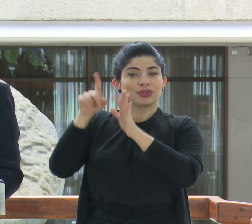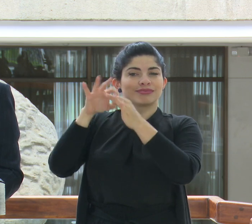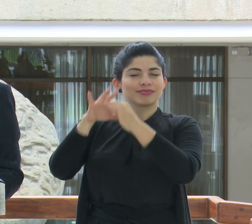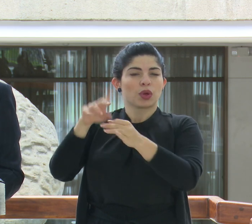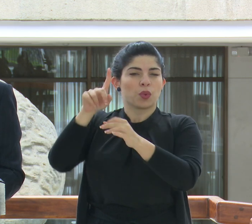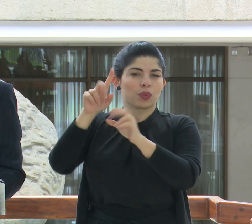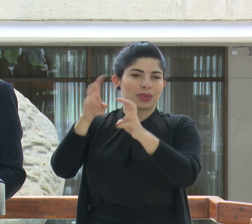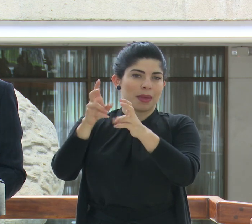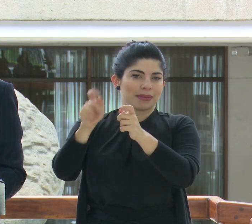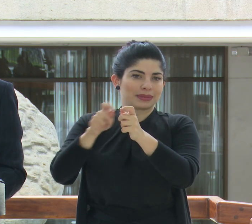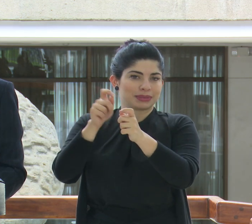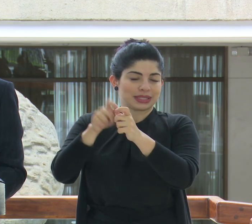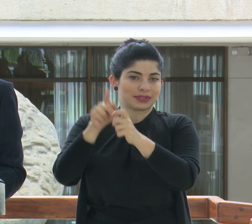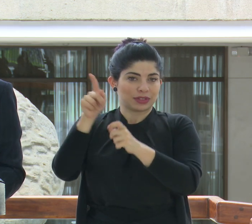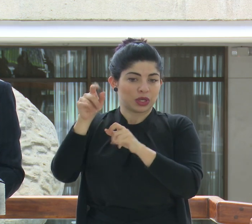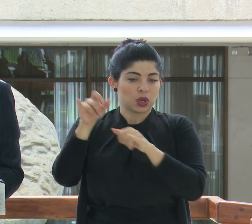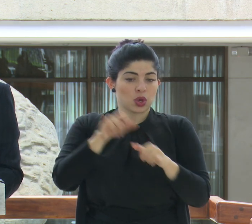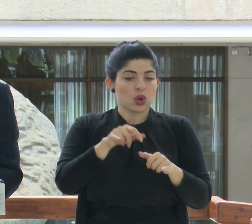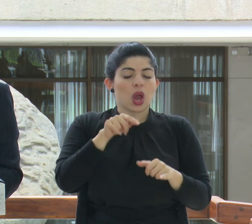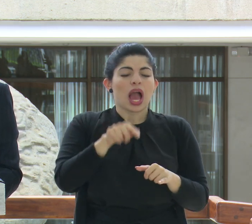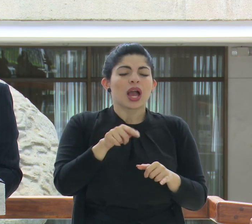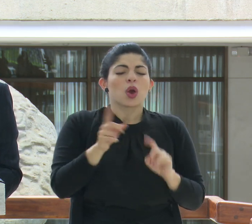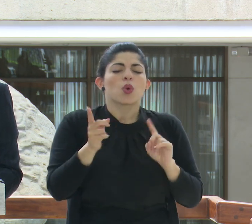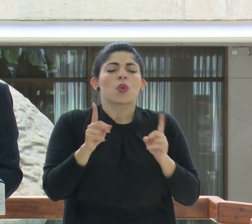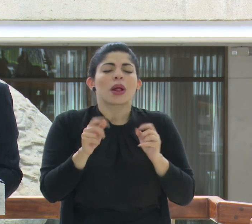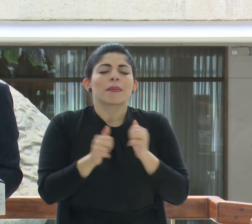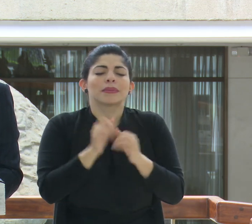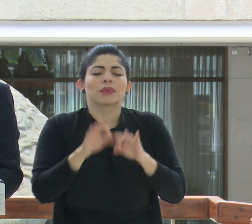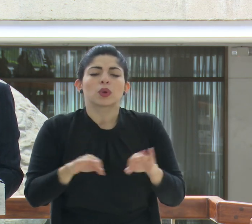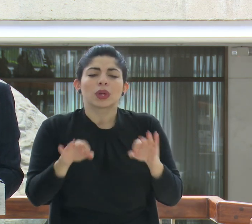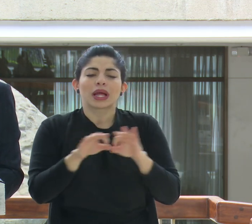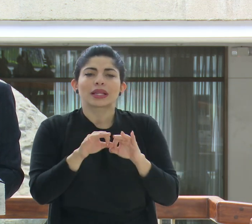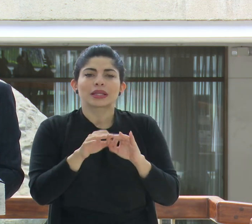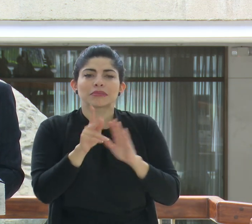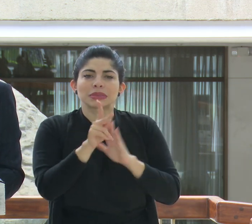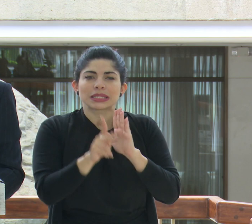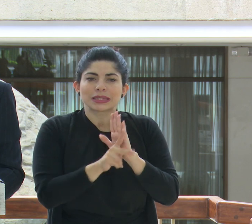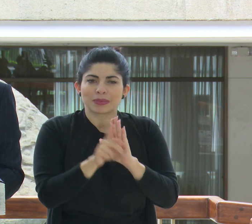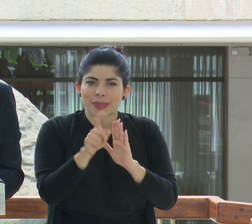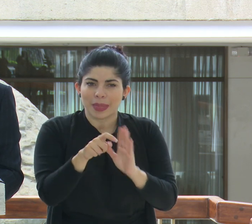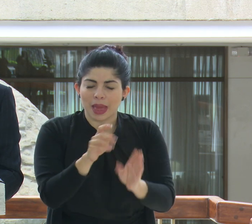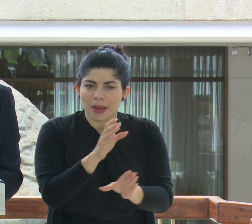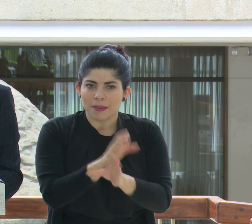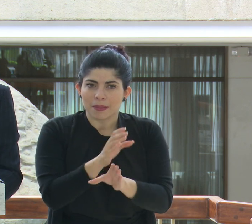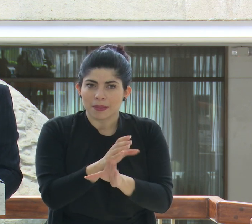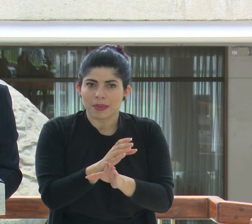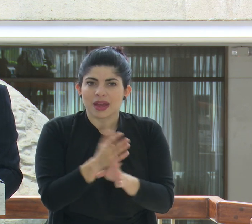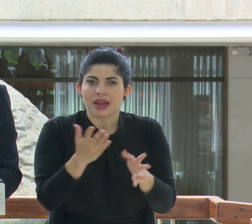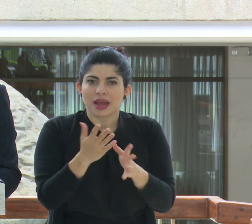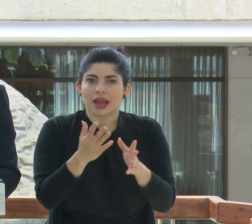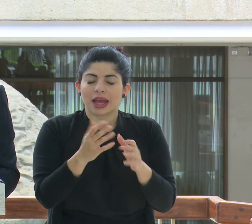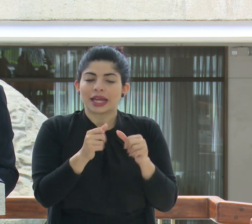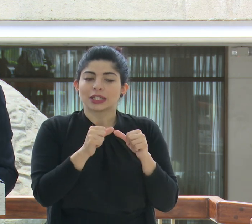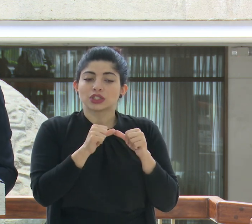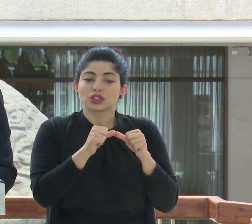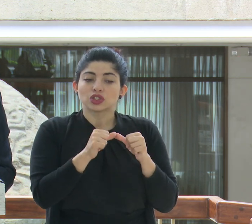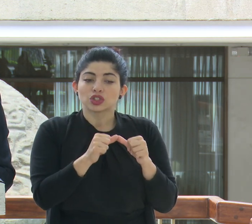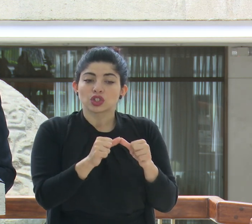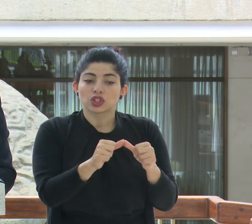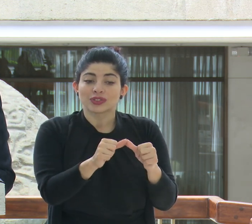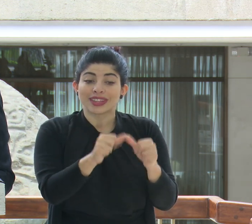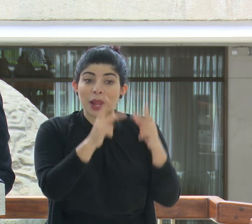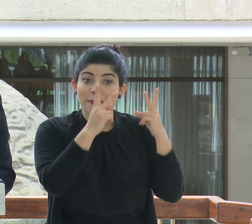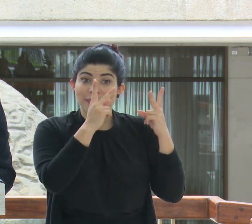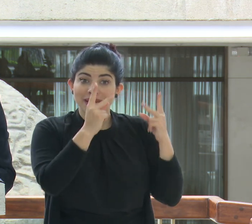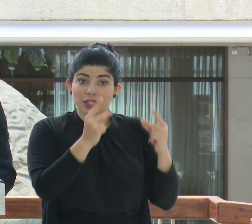particular. Aquí lo que importa, o el principio que debemos conservar, es la sostenibilidad de los